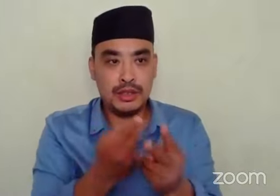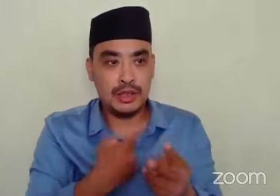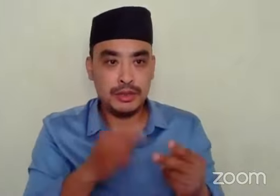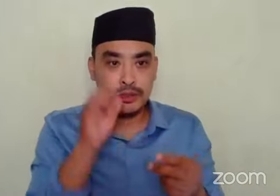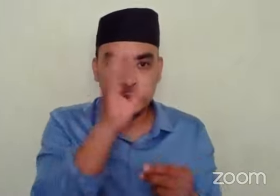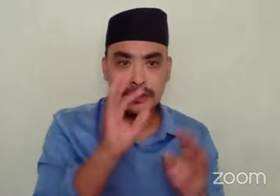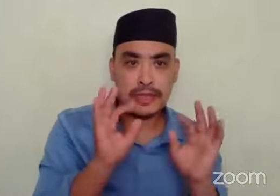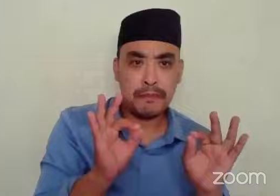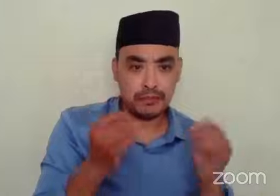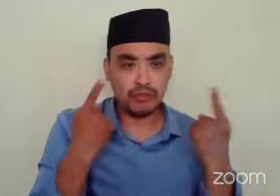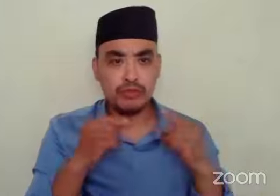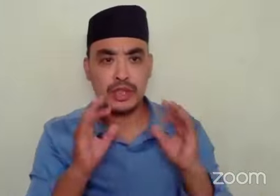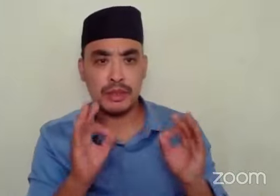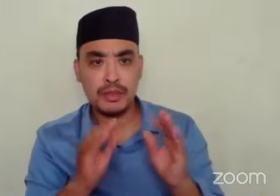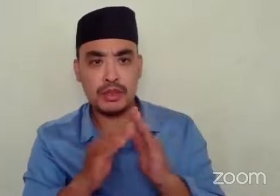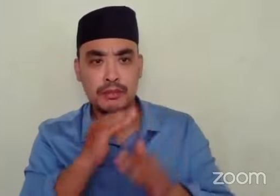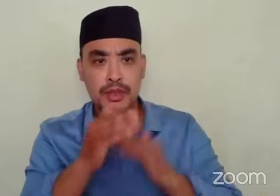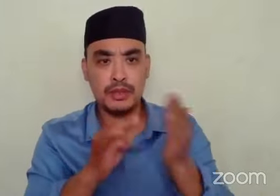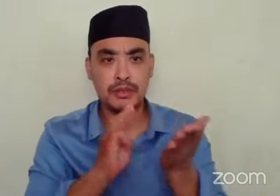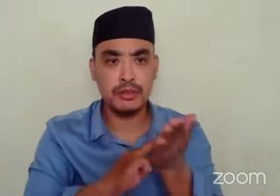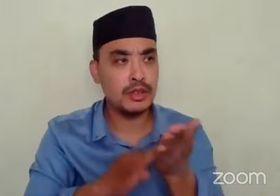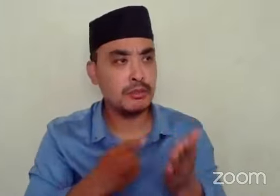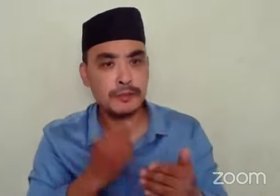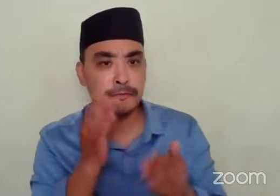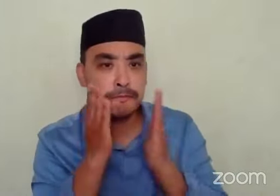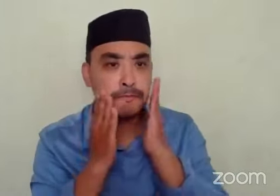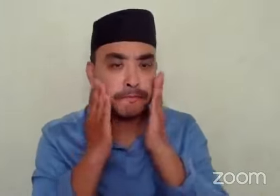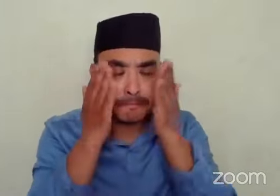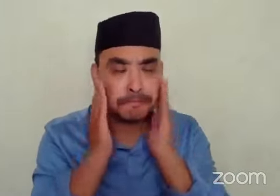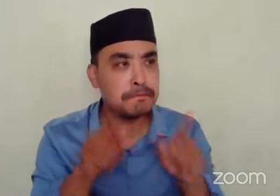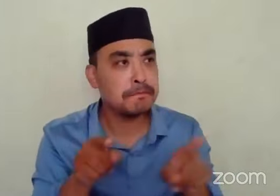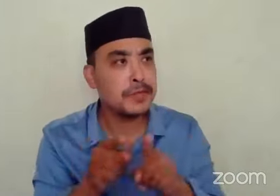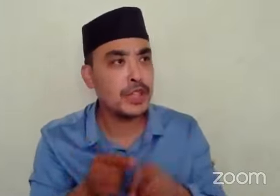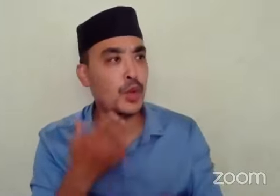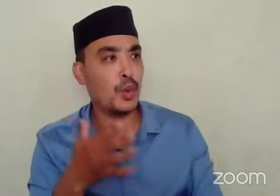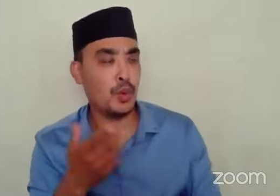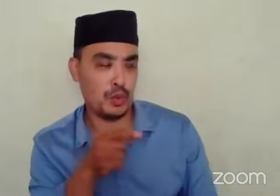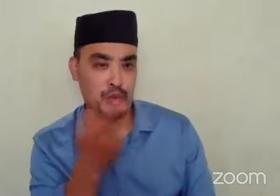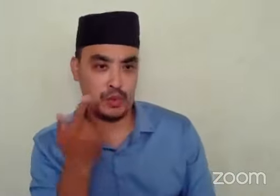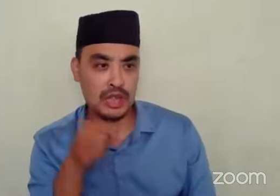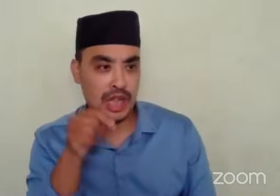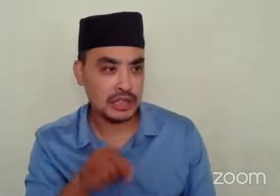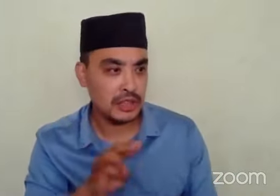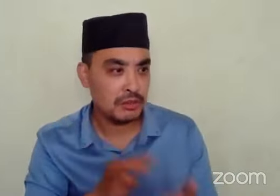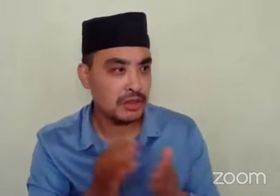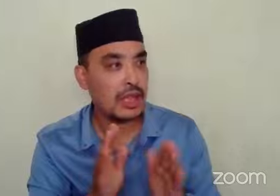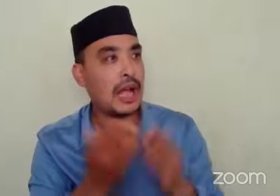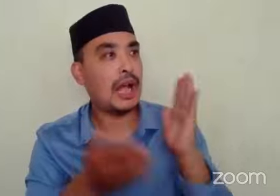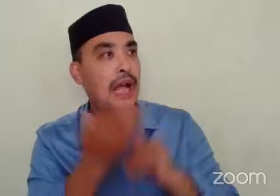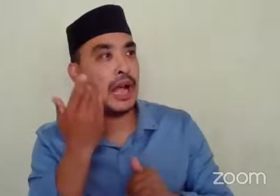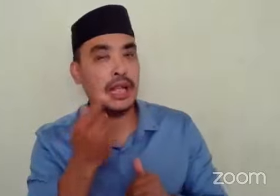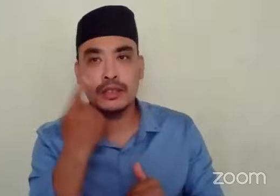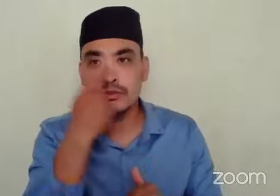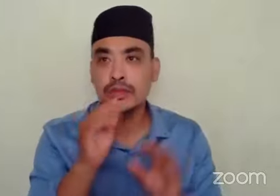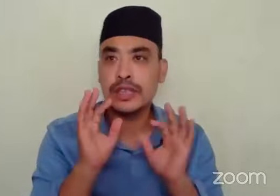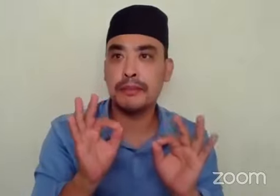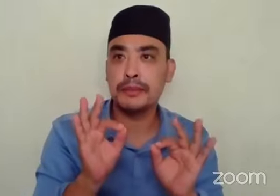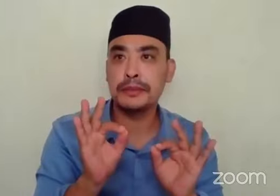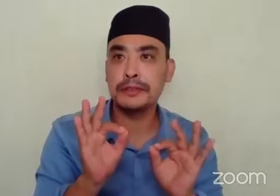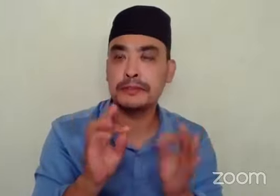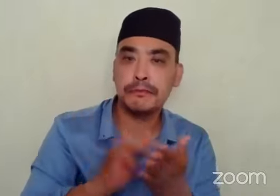हिँड्ने अथवा मैले परिवारमा अलिकति मेकअप गरेँ भने पनि ओहो आज त के हो, कहाँ जान लाग्यो कि, कसको डेटिङ छ कि